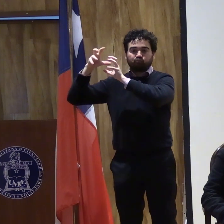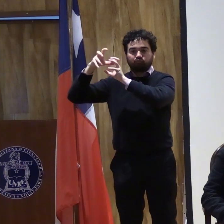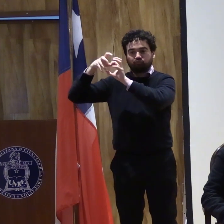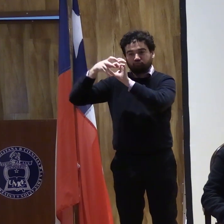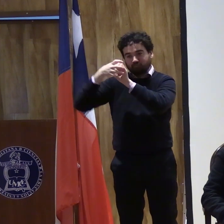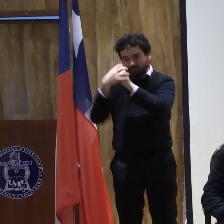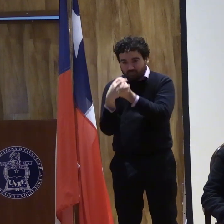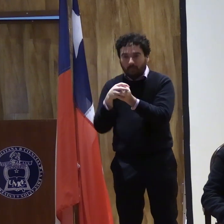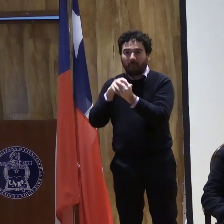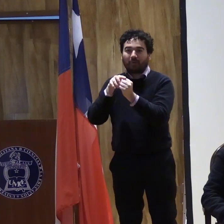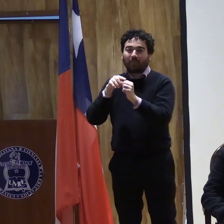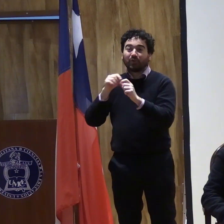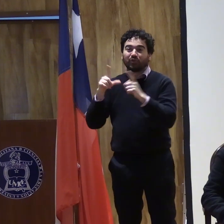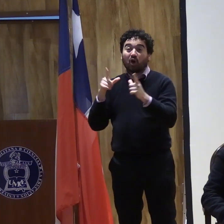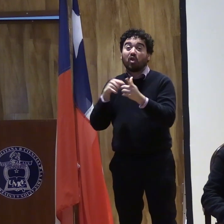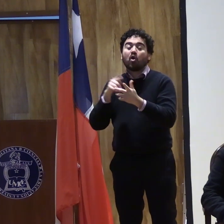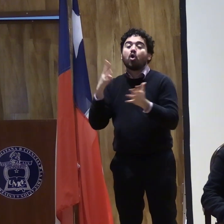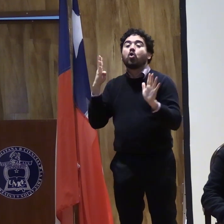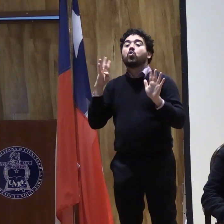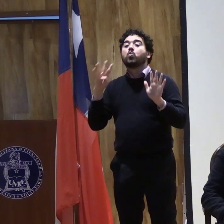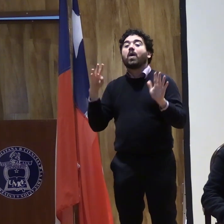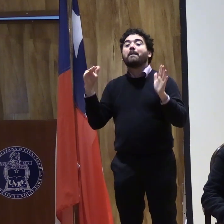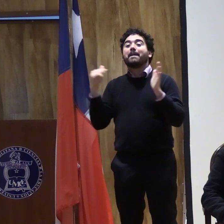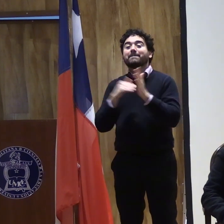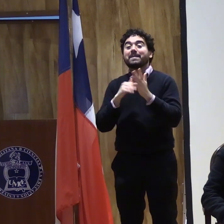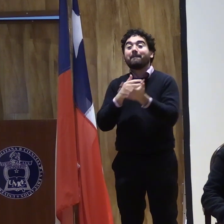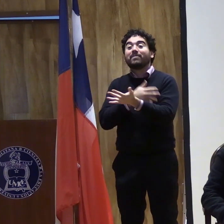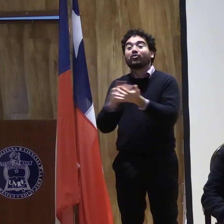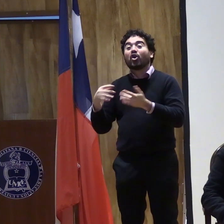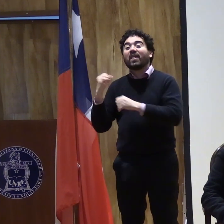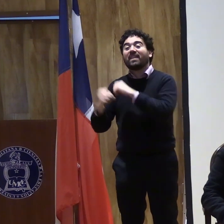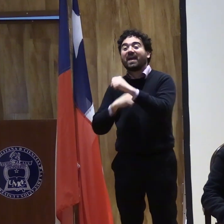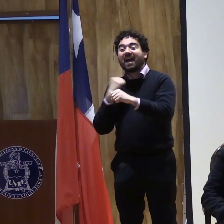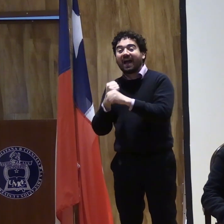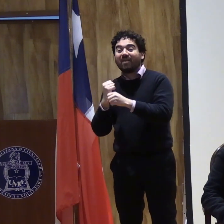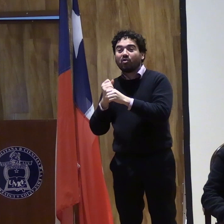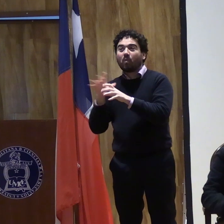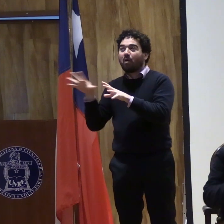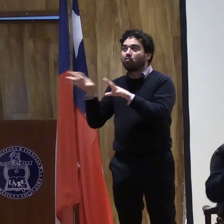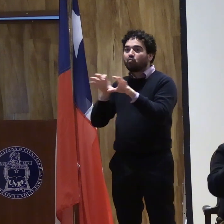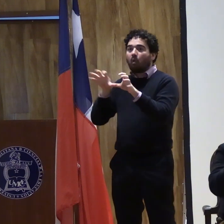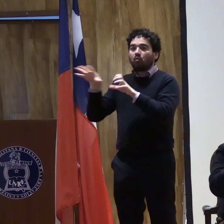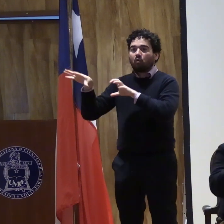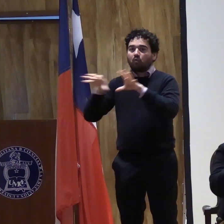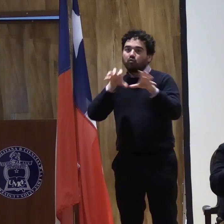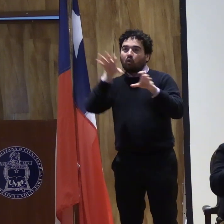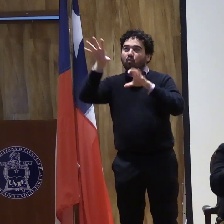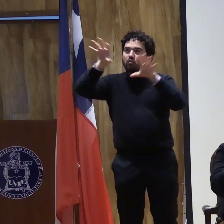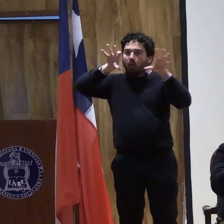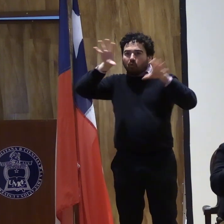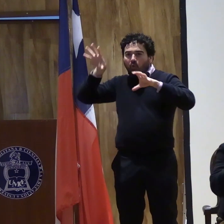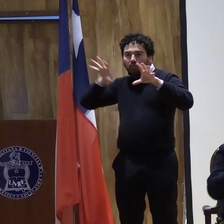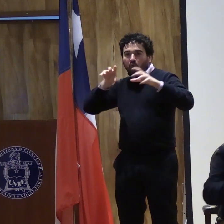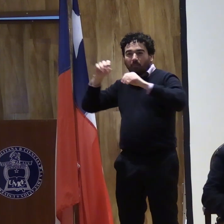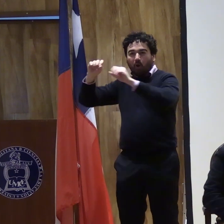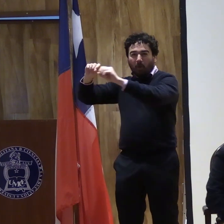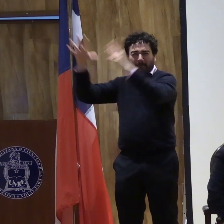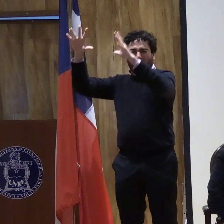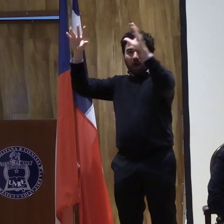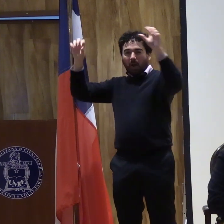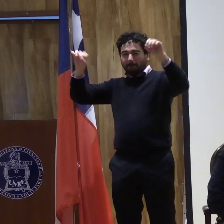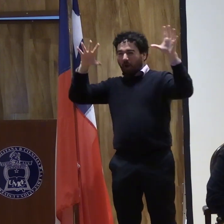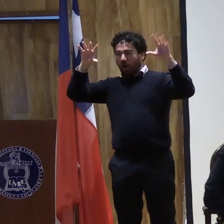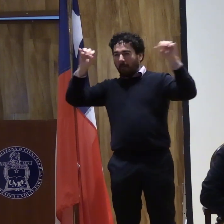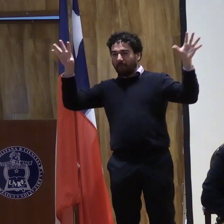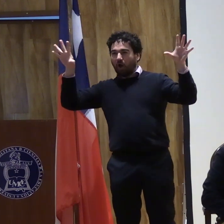años recibiendo algo de materia de todas partes y finalmente formó el sistema solar